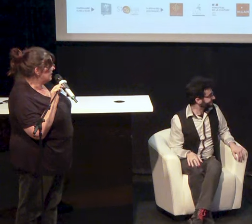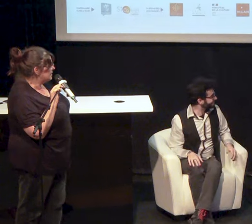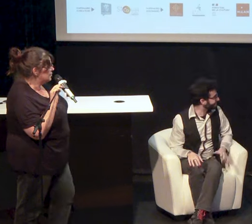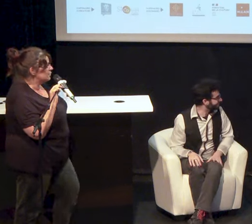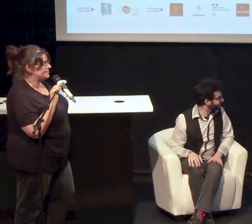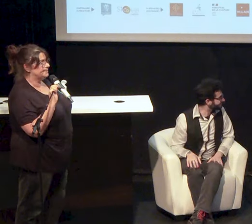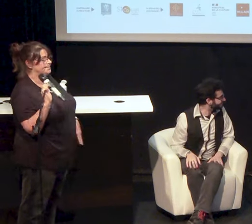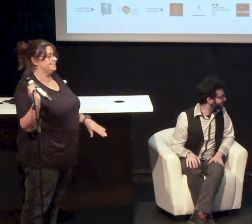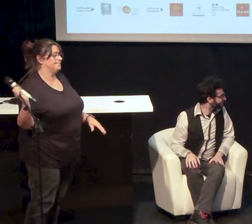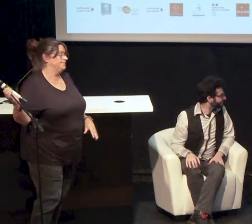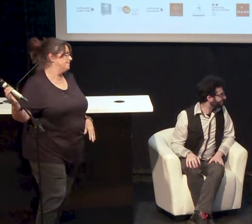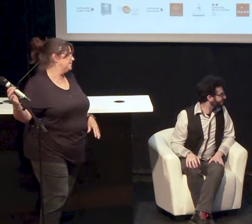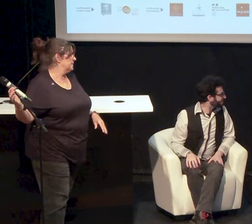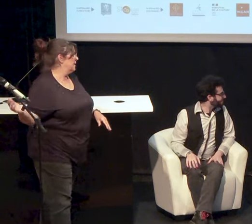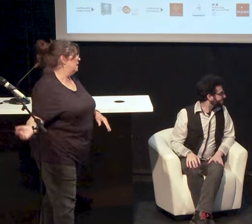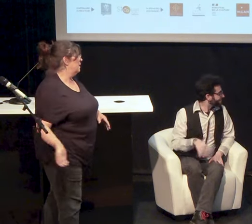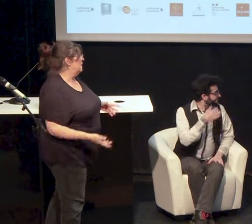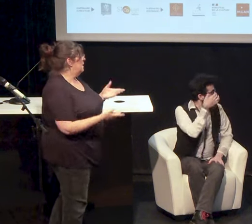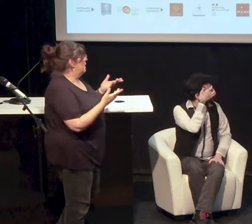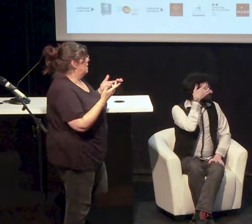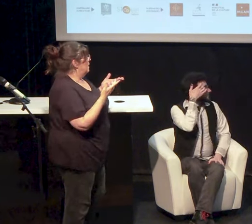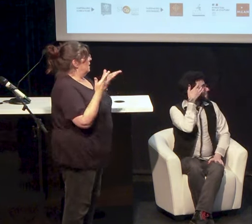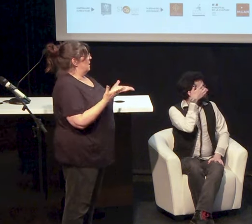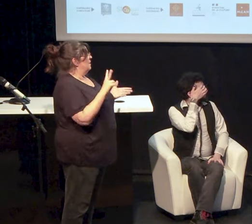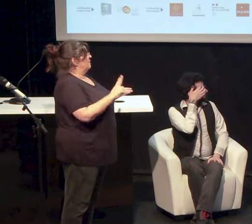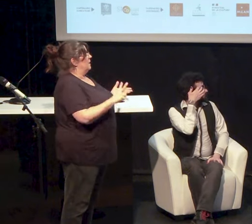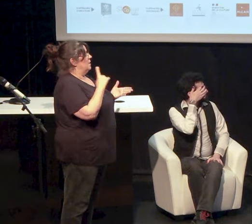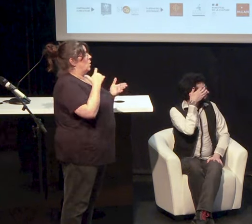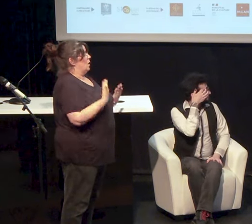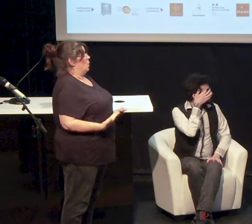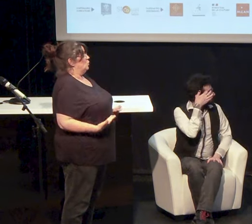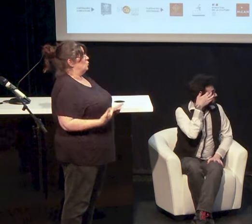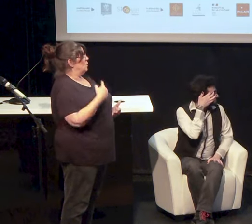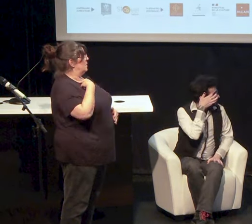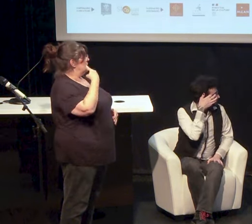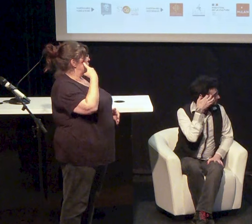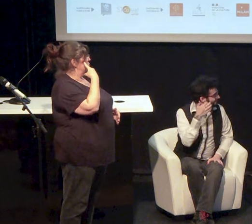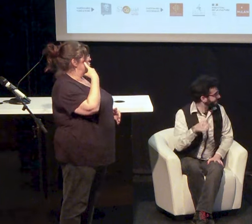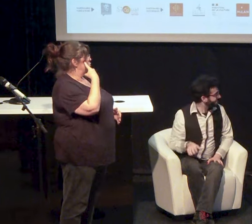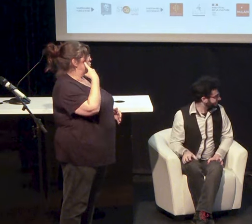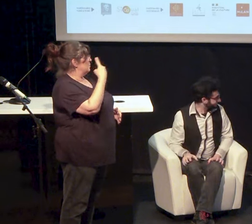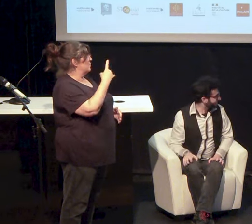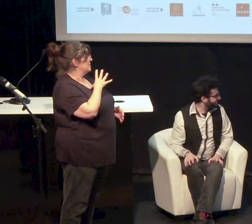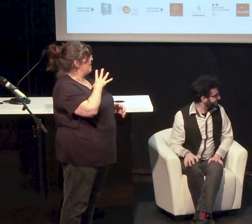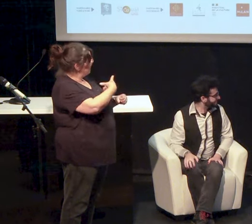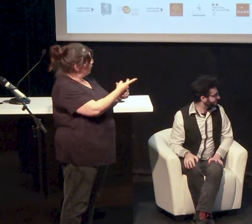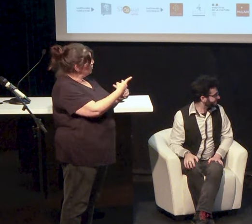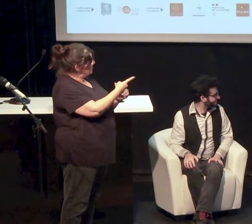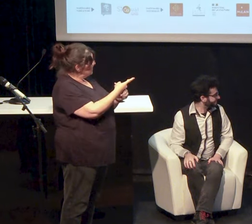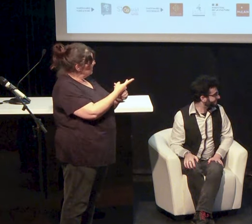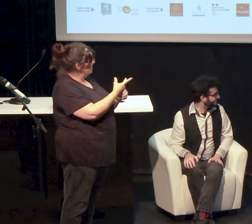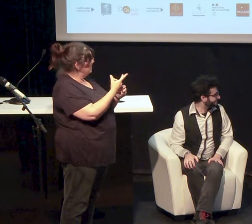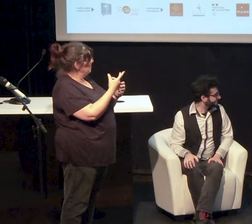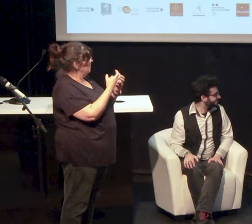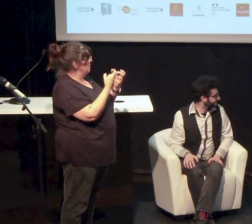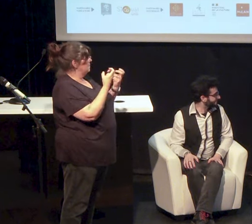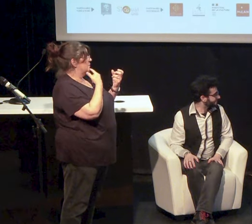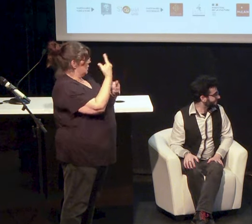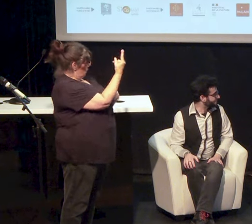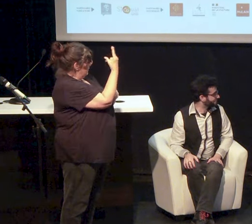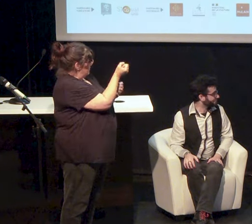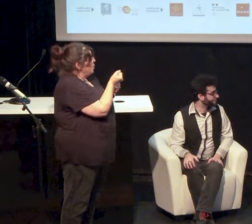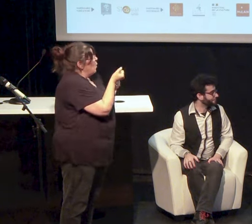sur l'intégration? En fait, moi, je pense qu'aujourd'hui, il y a des outils qu'offrent, par exemple, les